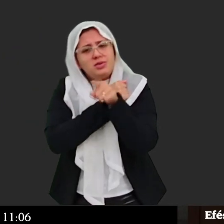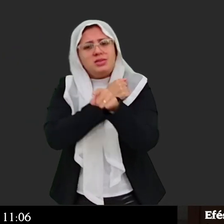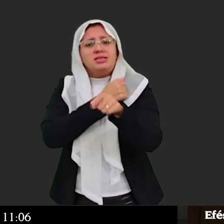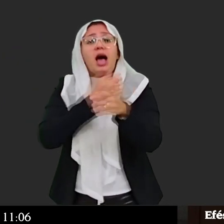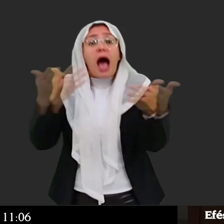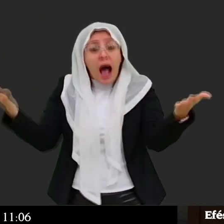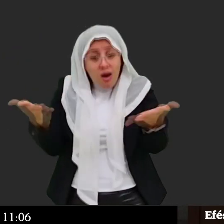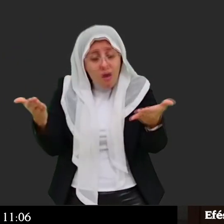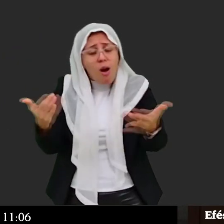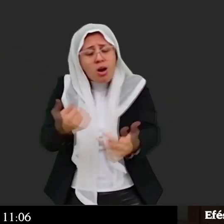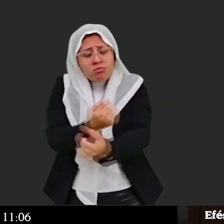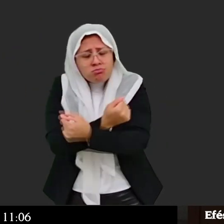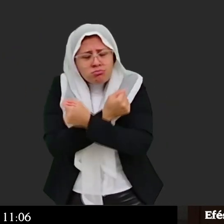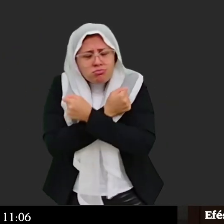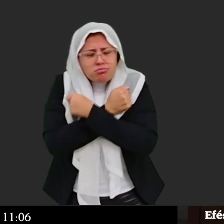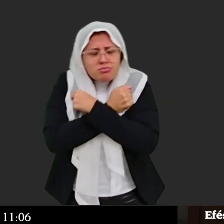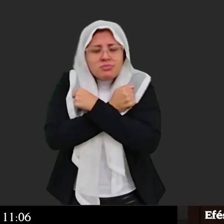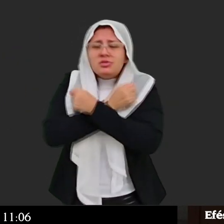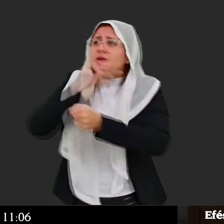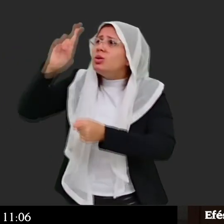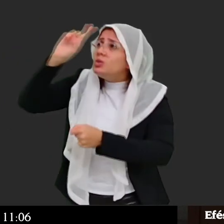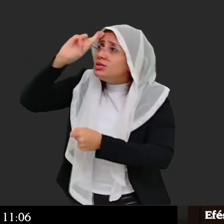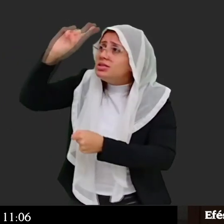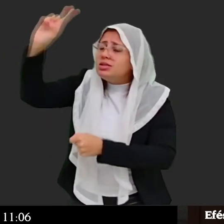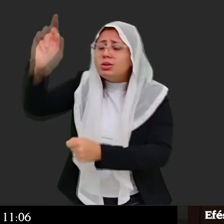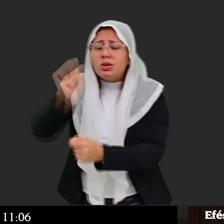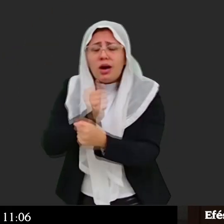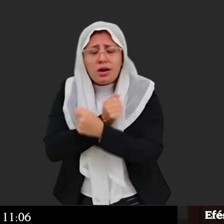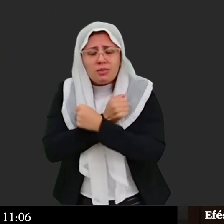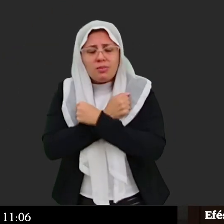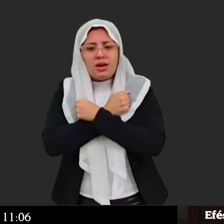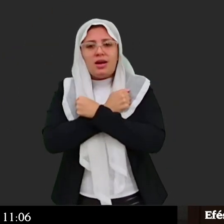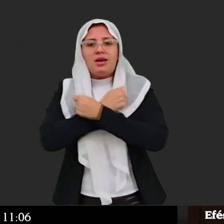o abraço do Senhor.